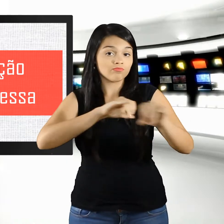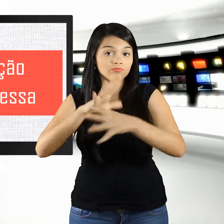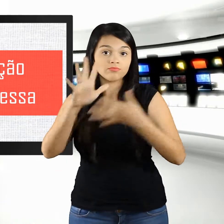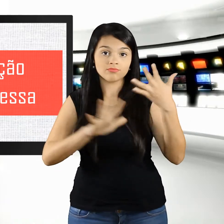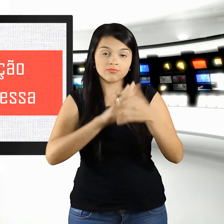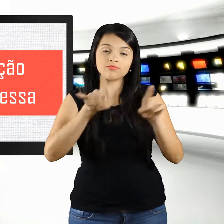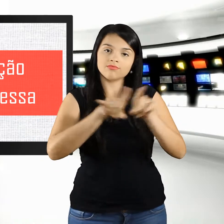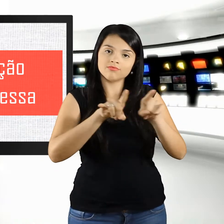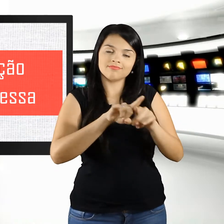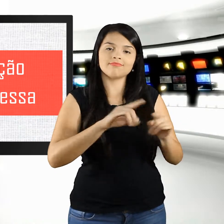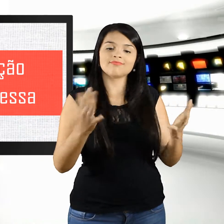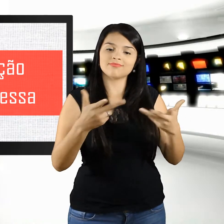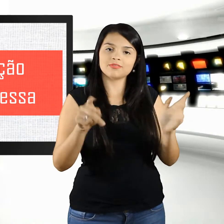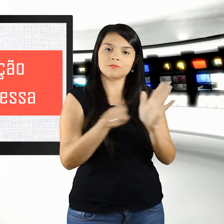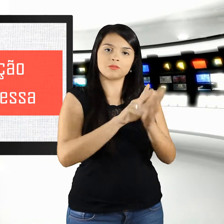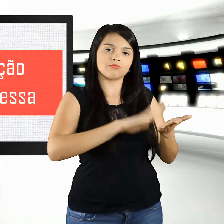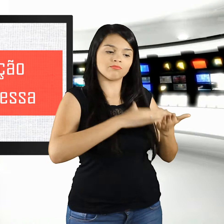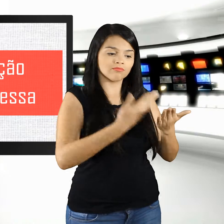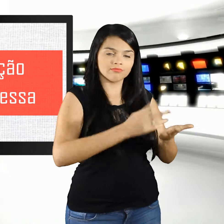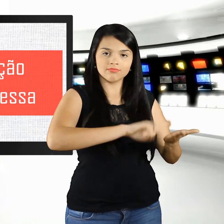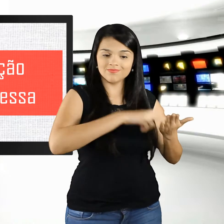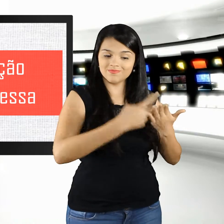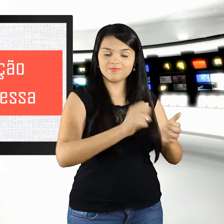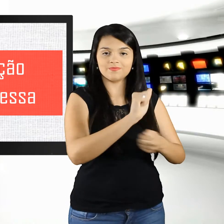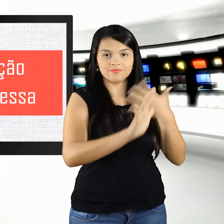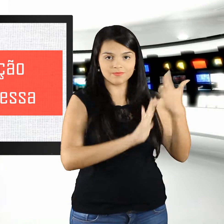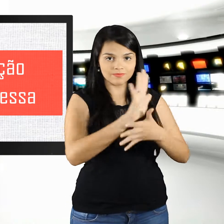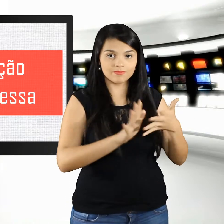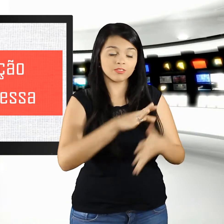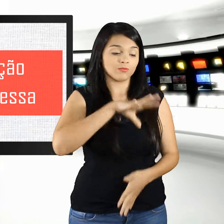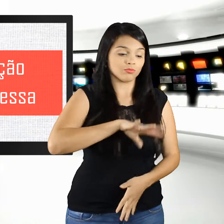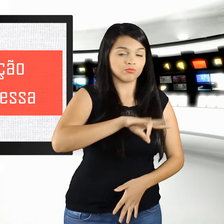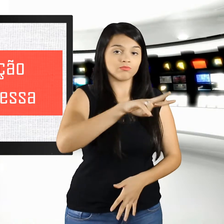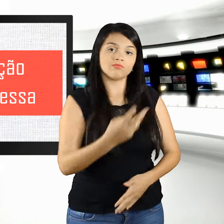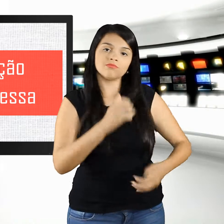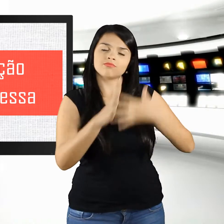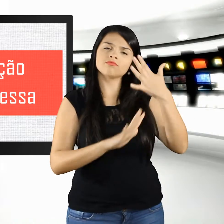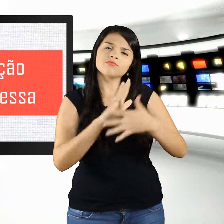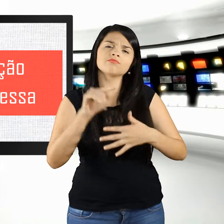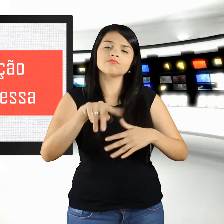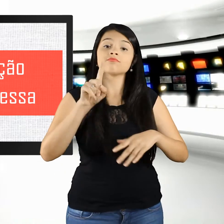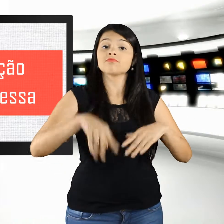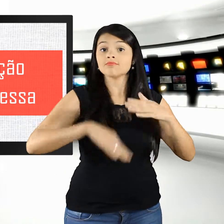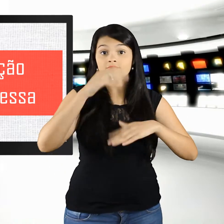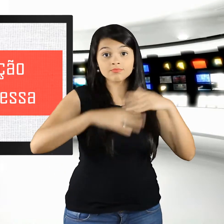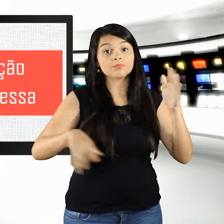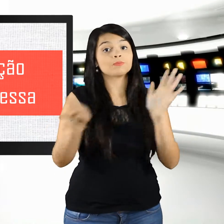da Proficiência na Tradução e Interpretação de Libras, português Libras, é uma ação de política pública importante